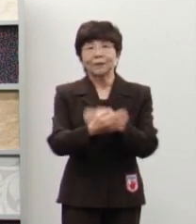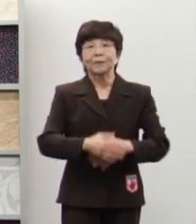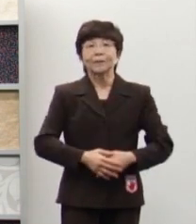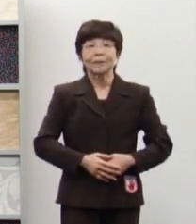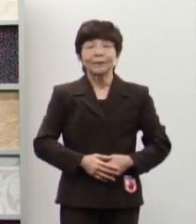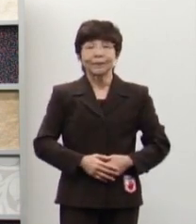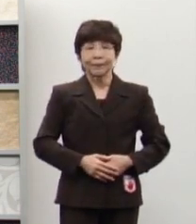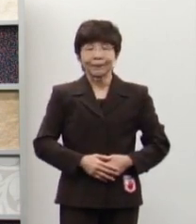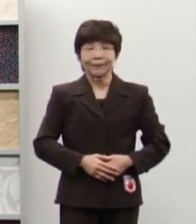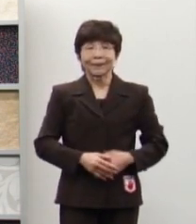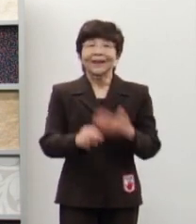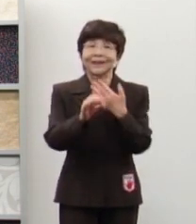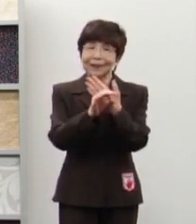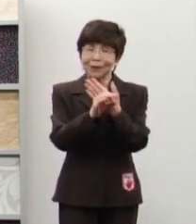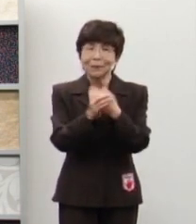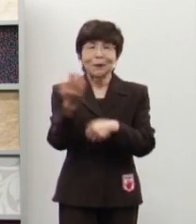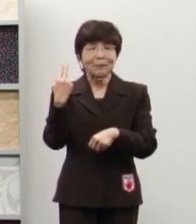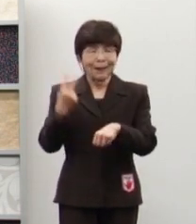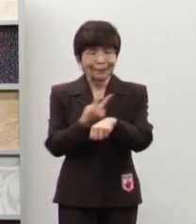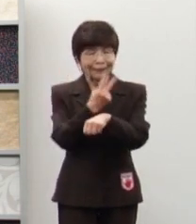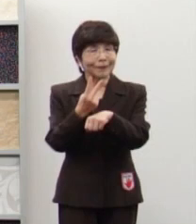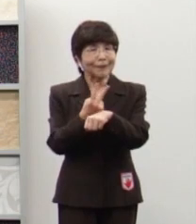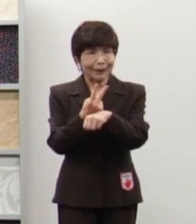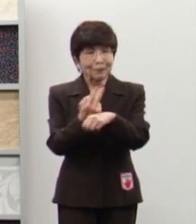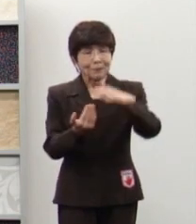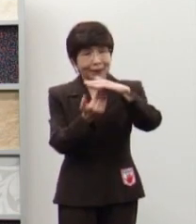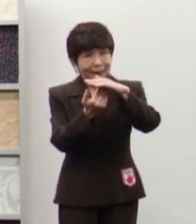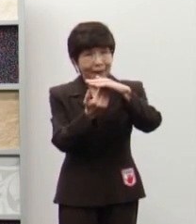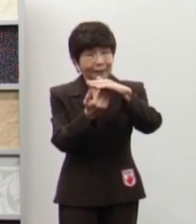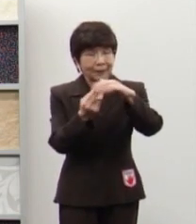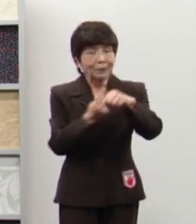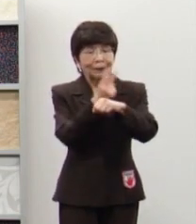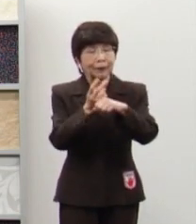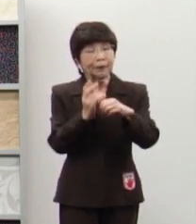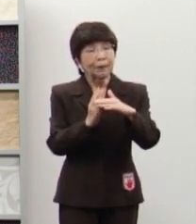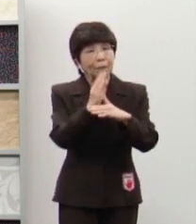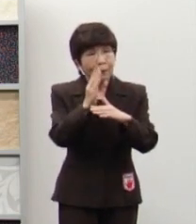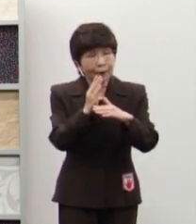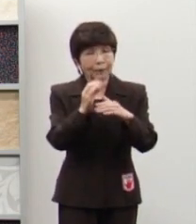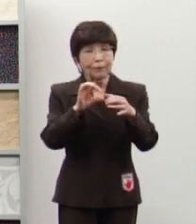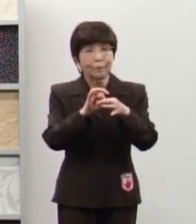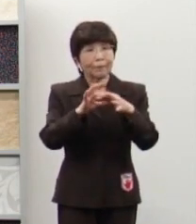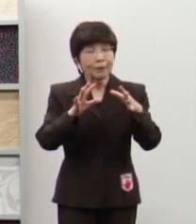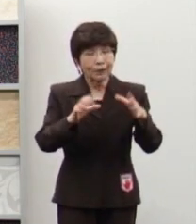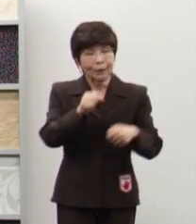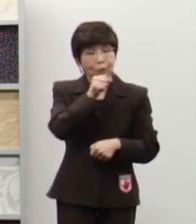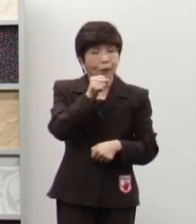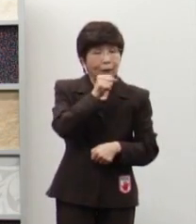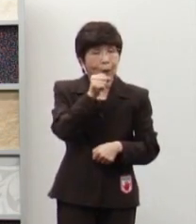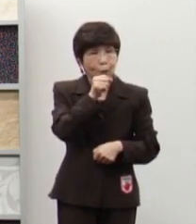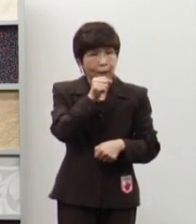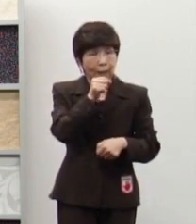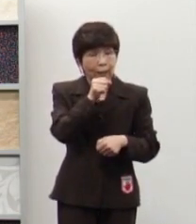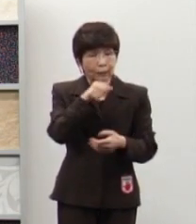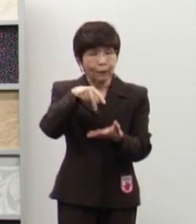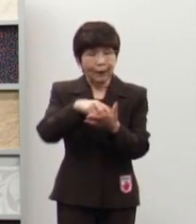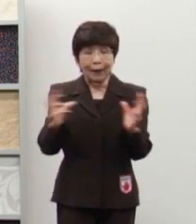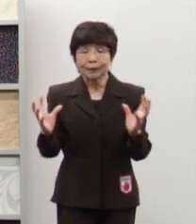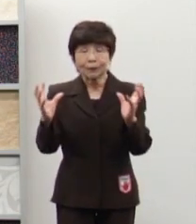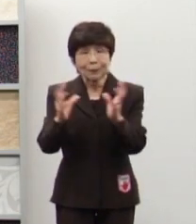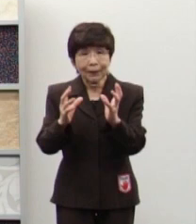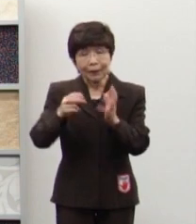して、例えば2時間を超える、カラオケボックスの利用や、離職パーティーなども、可能となります。